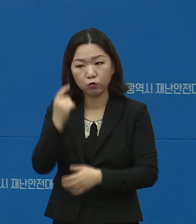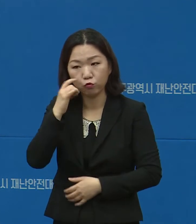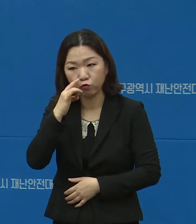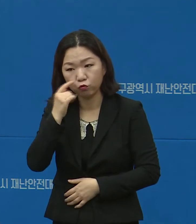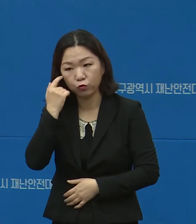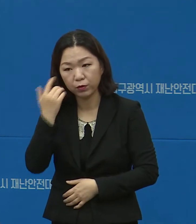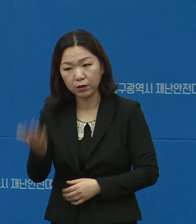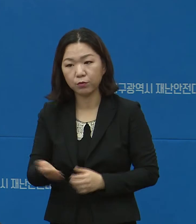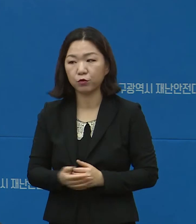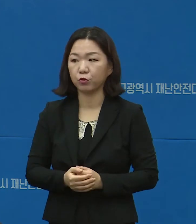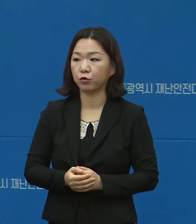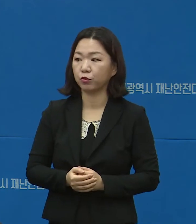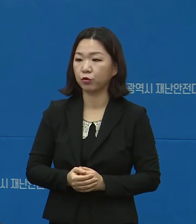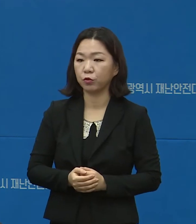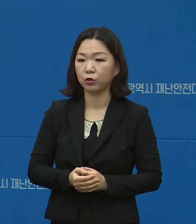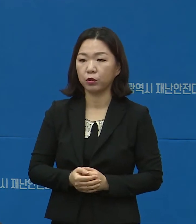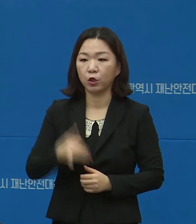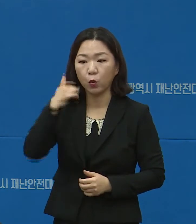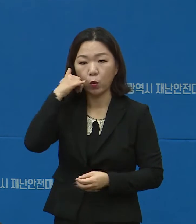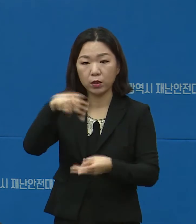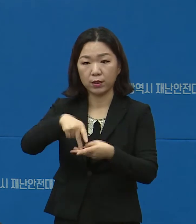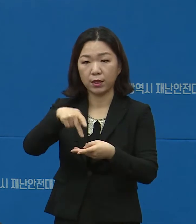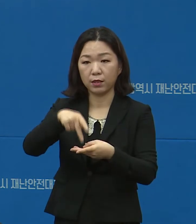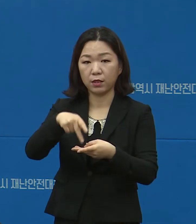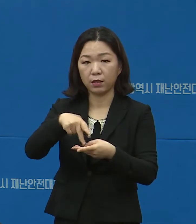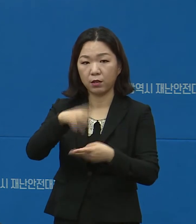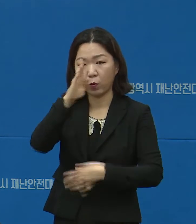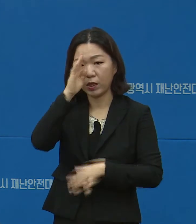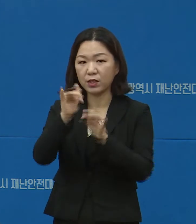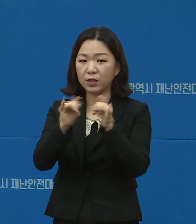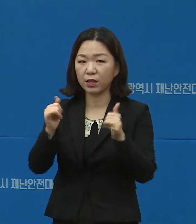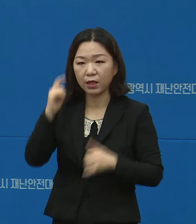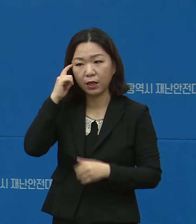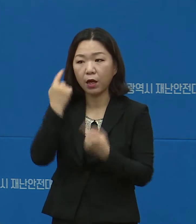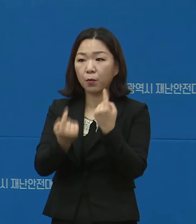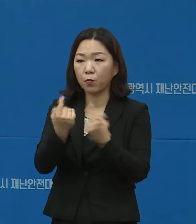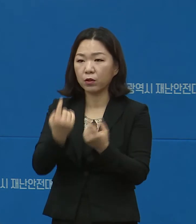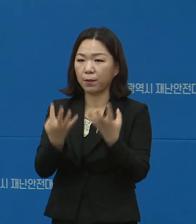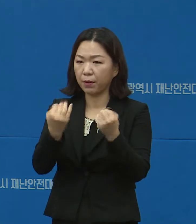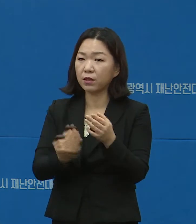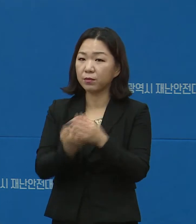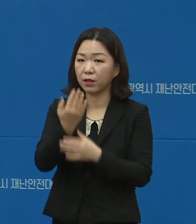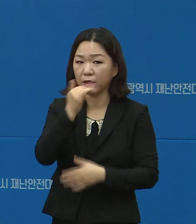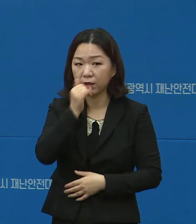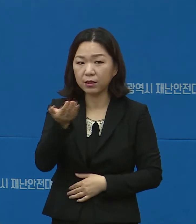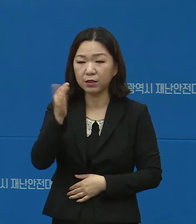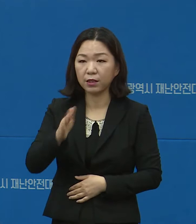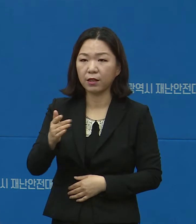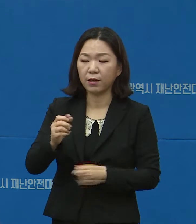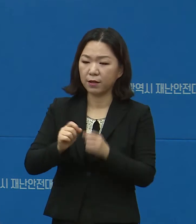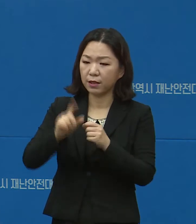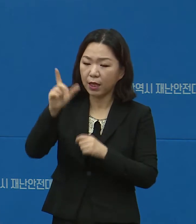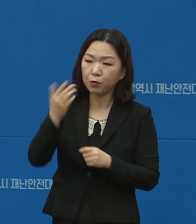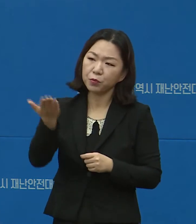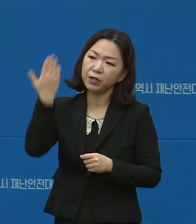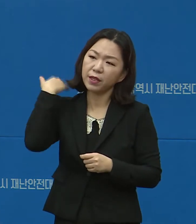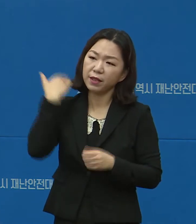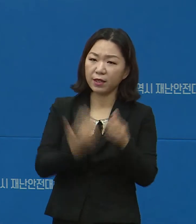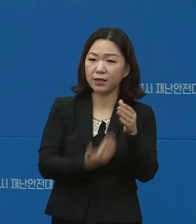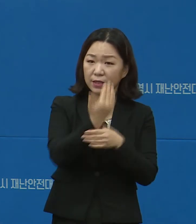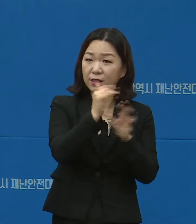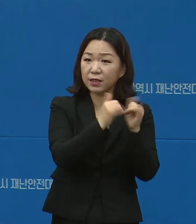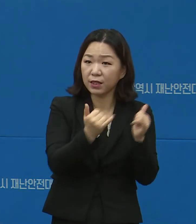게 있는데요. 콜센터 환자들 생각보다 많이 발생했는데 대다수가 기발표된 확진자라고 하셨는데